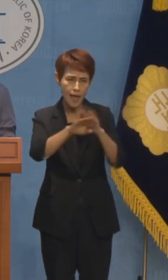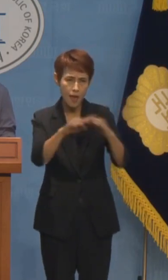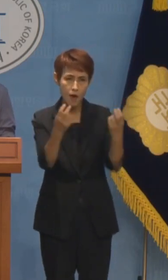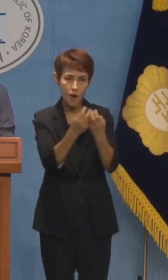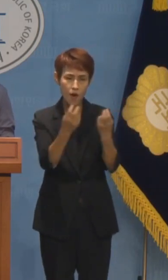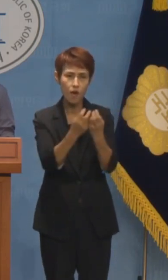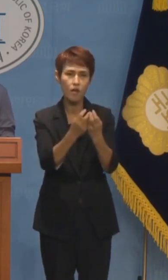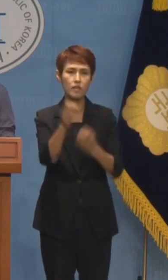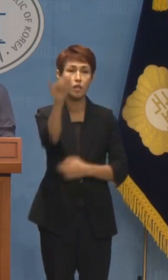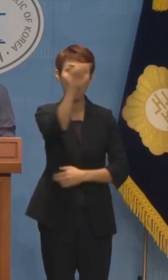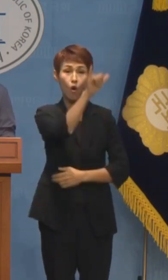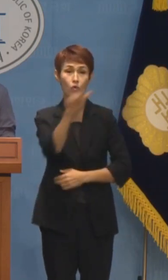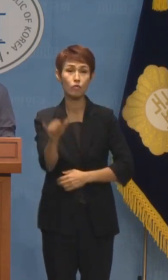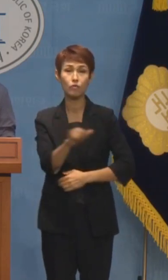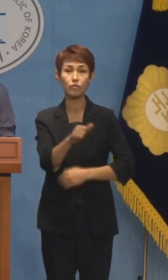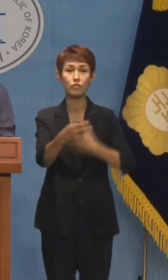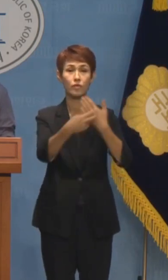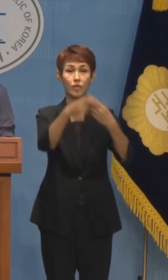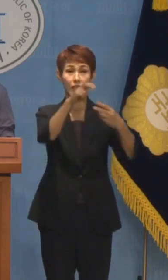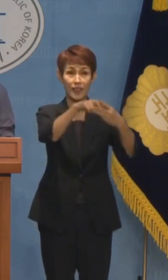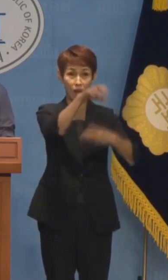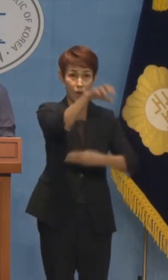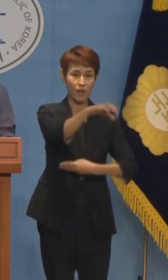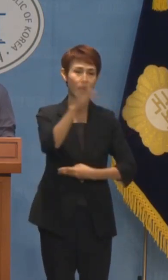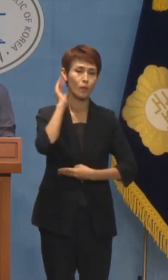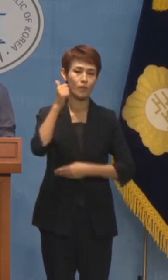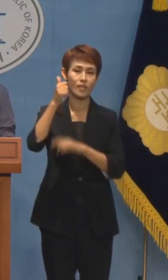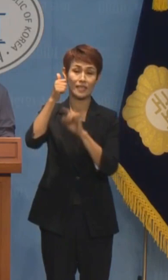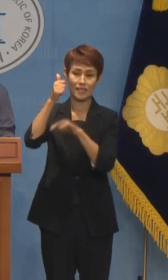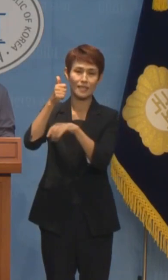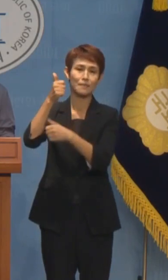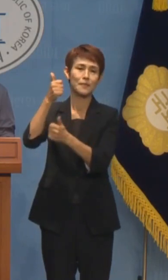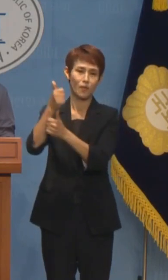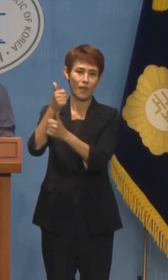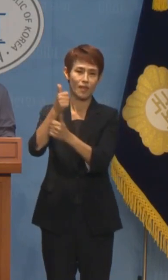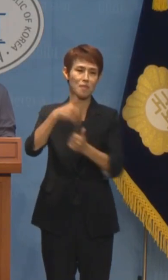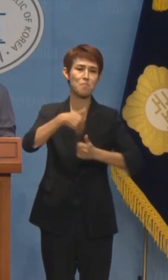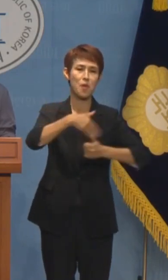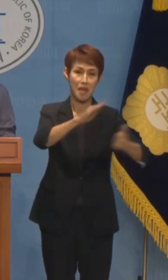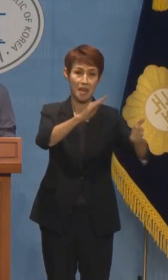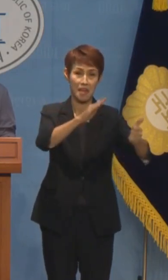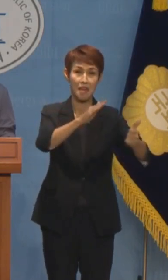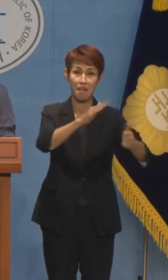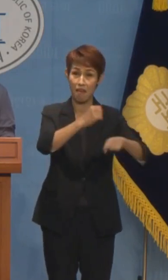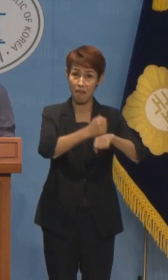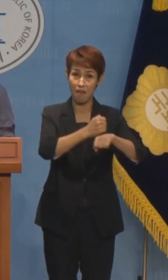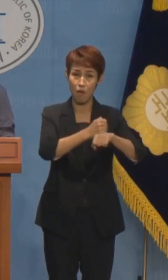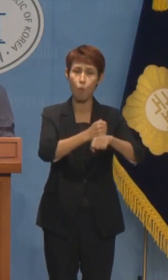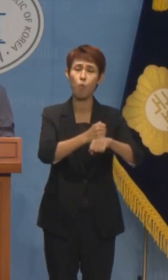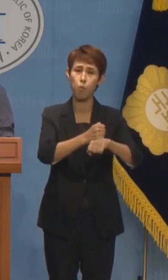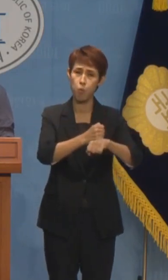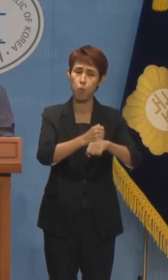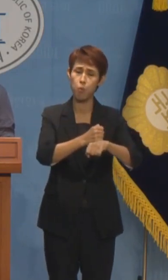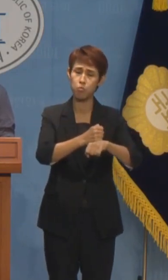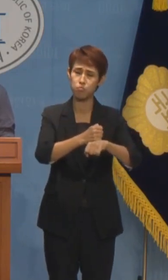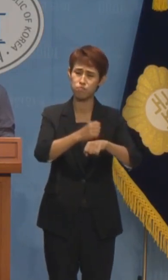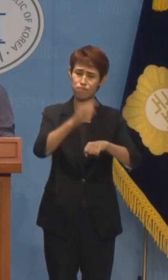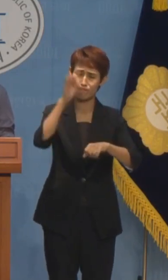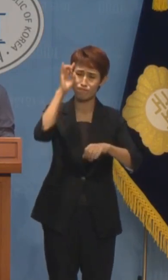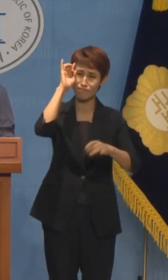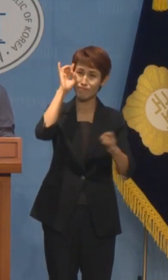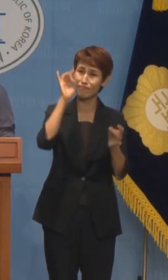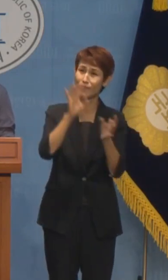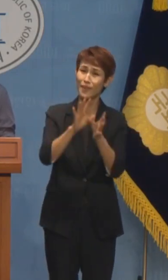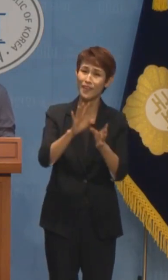권역응급 의료 센터에 대통령실 비서관을 배치하겠다는 조치는 참으로 뜬금없고